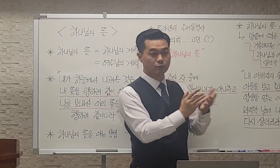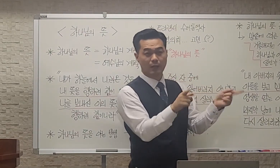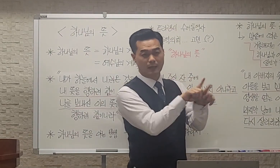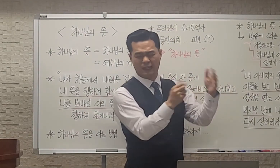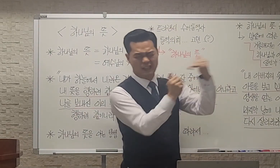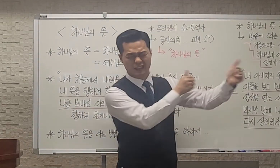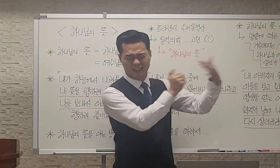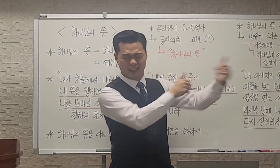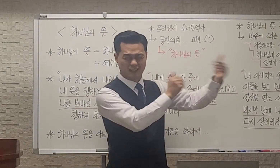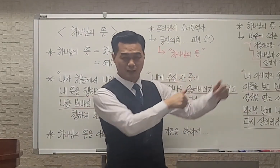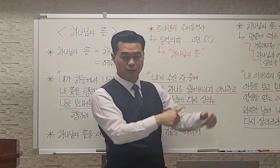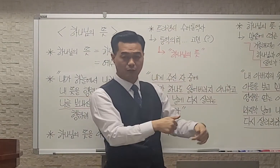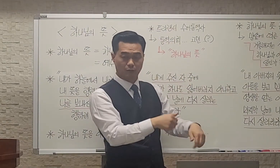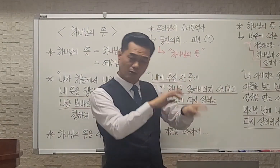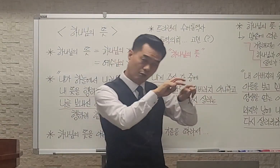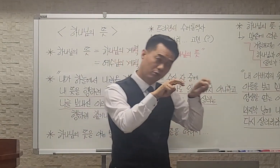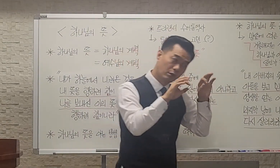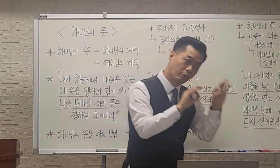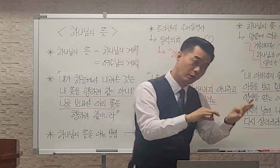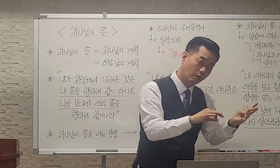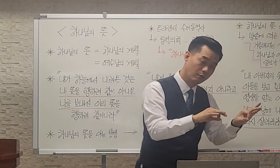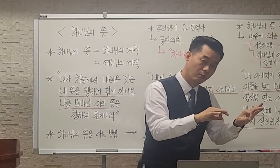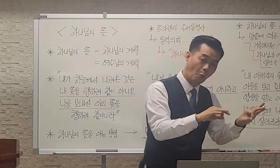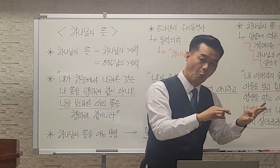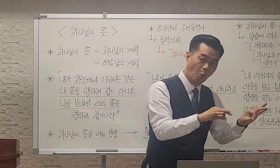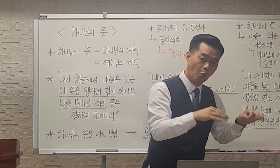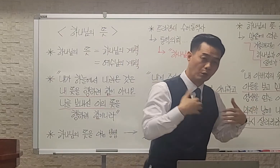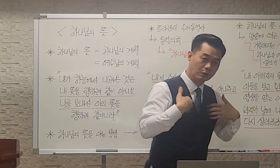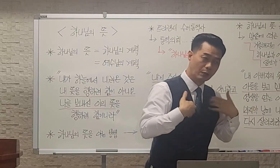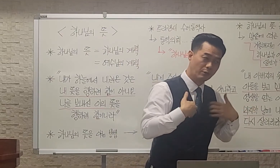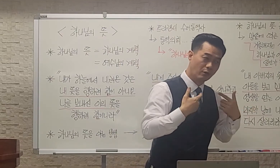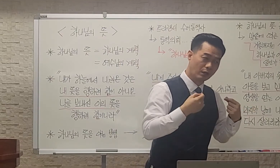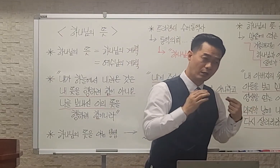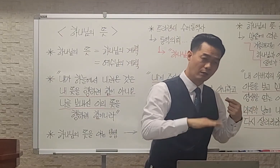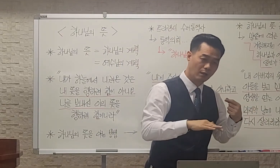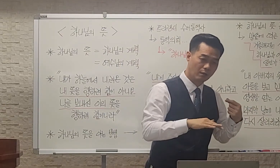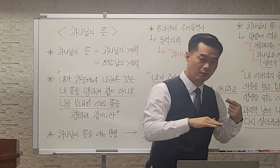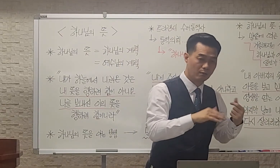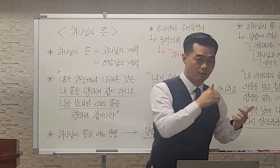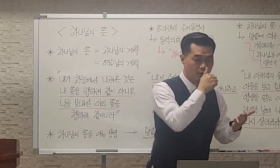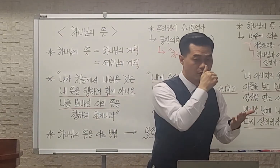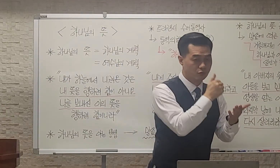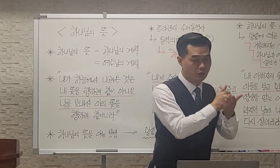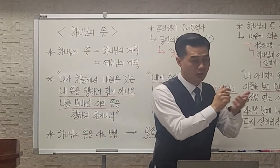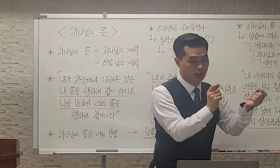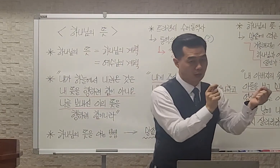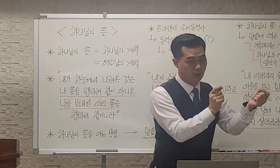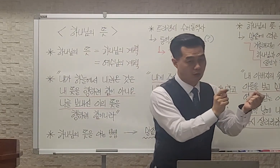친구가 같이 가자 그래요. 들여다보니까 재밌는 것 같긴 한데 죄에 가까워.